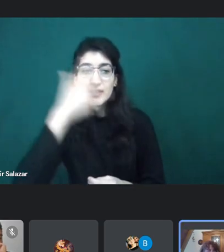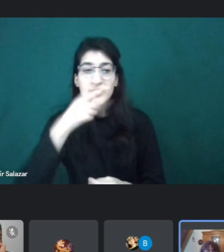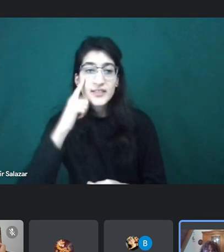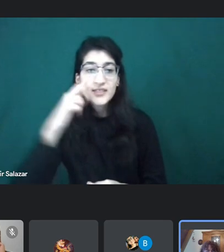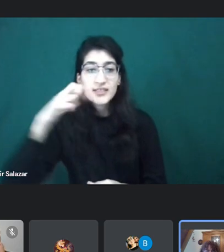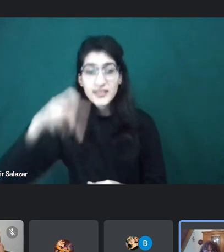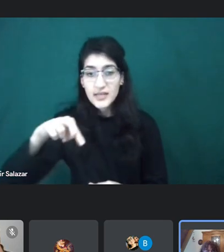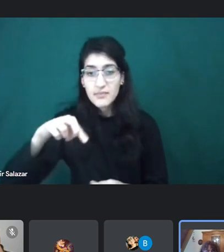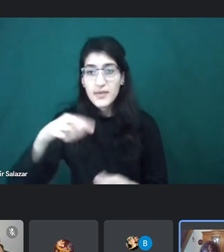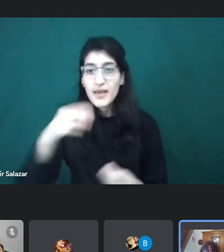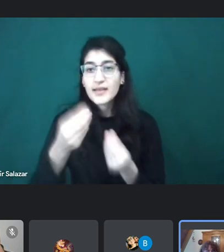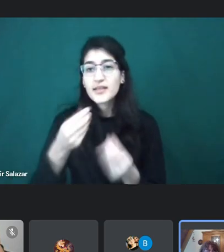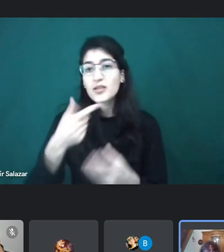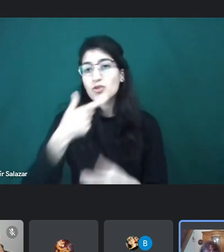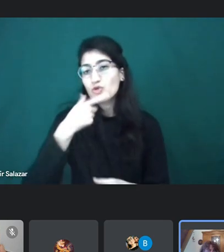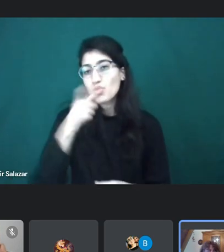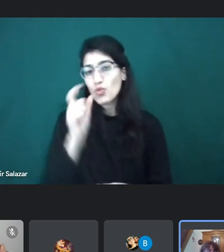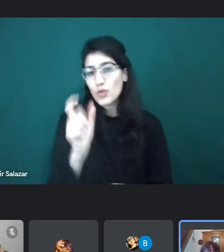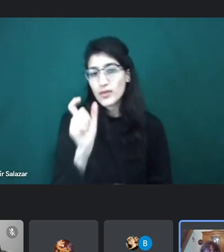Y...